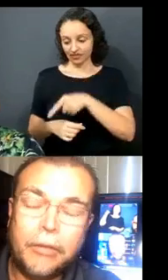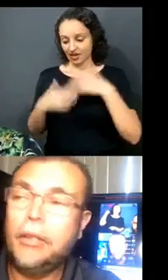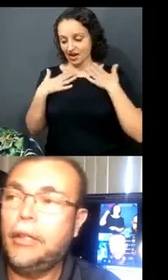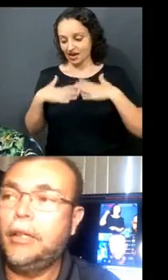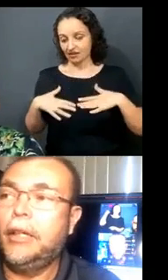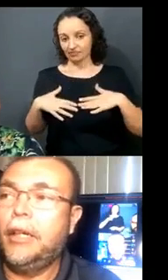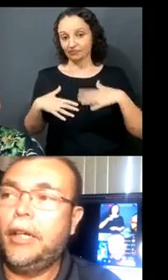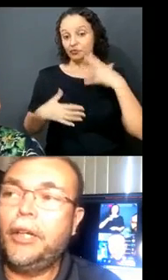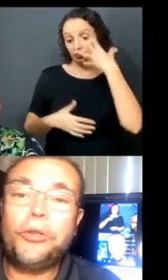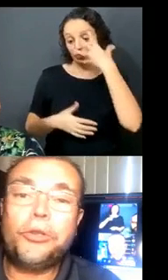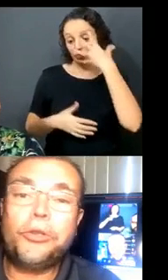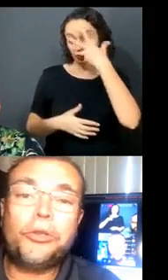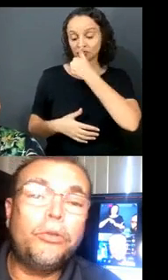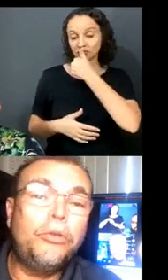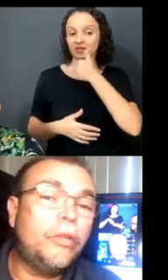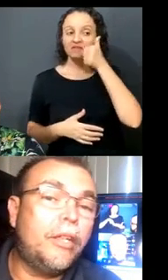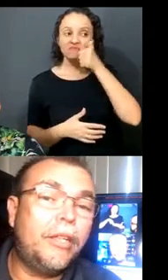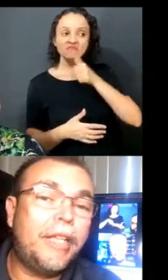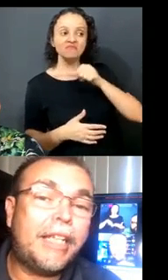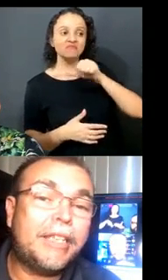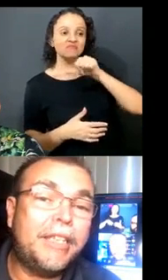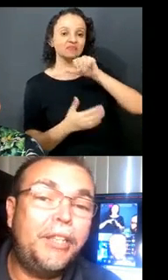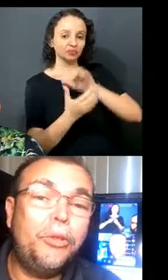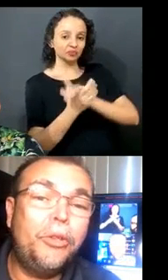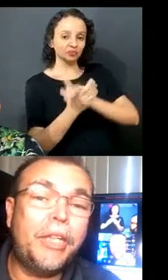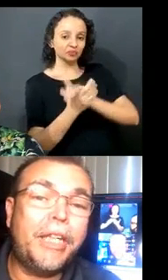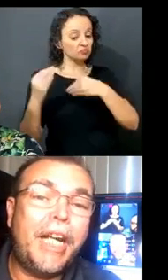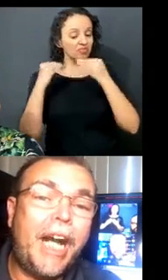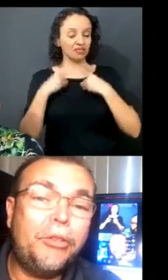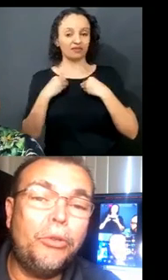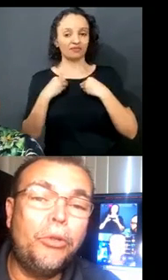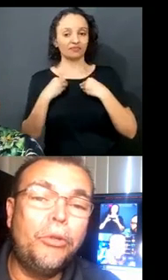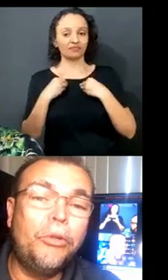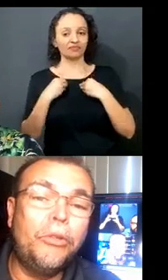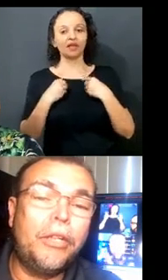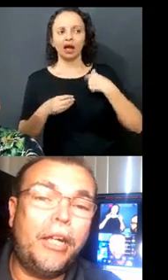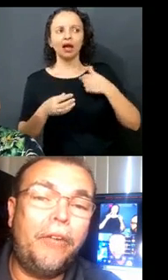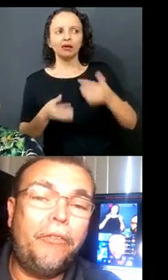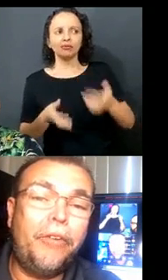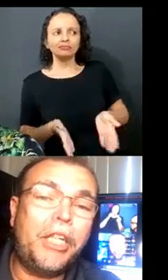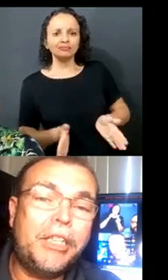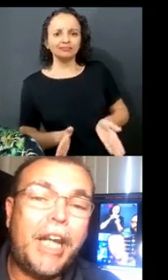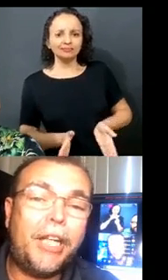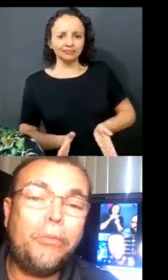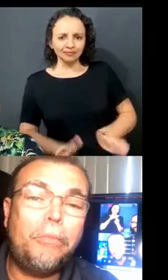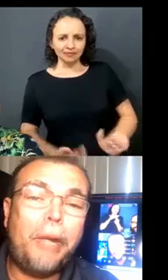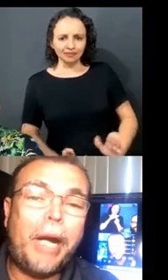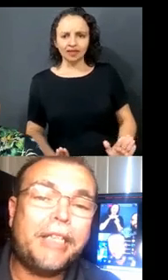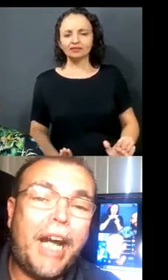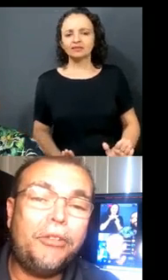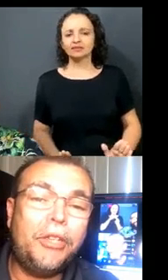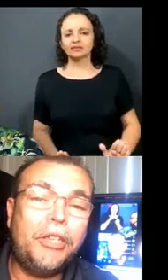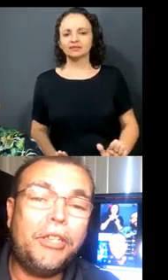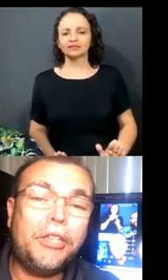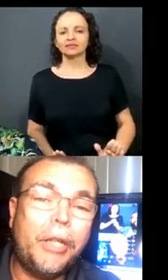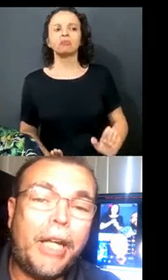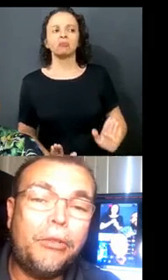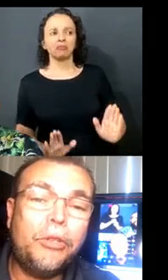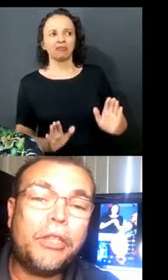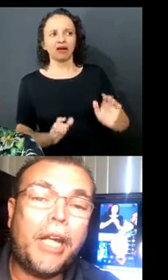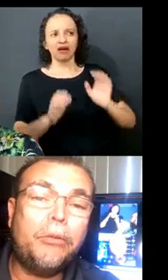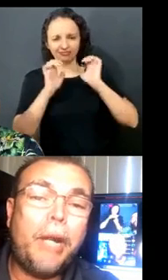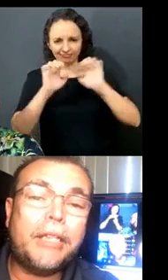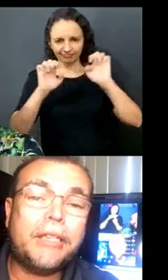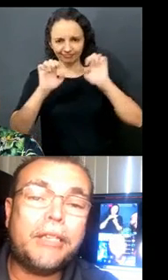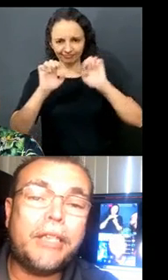Tá? Eu sou nascido, criado, evangelizado, batizado e